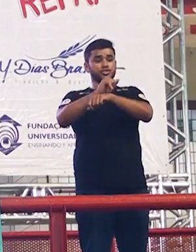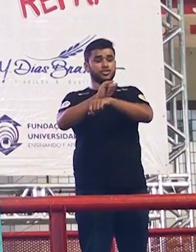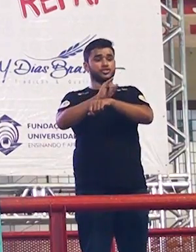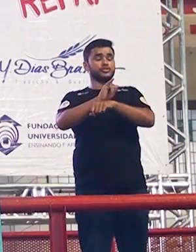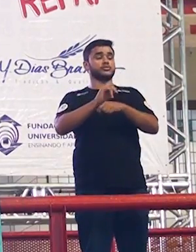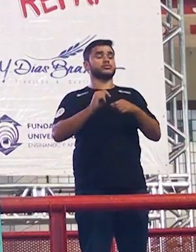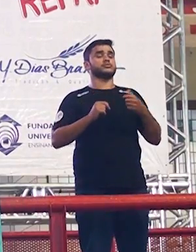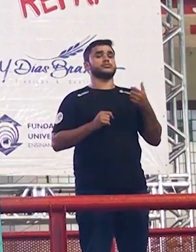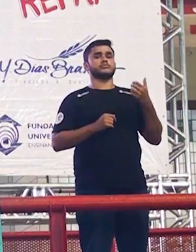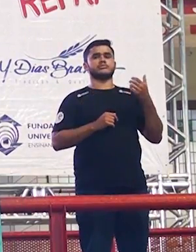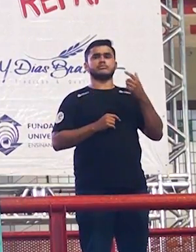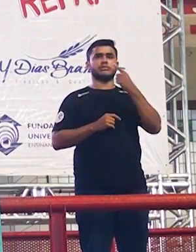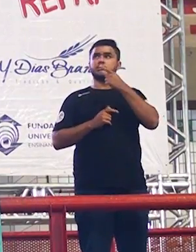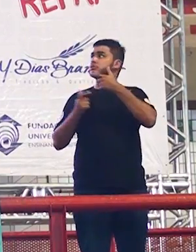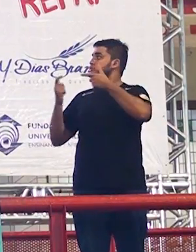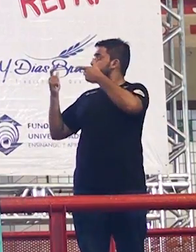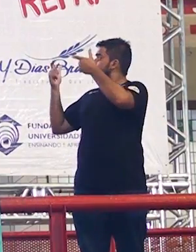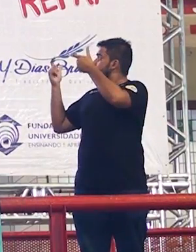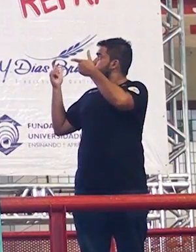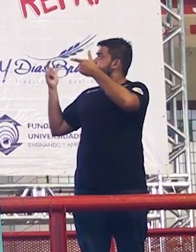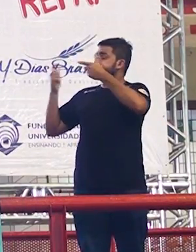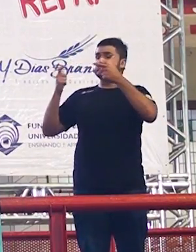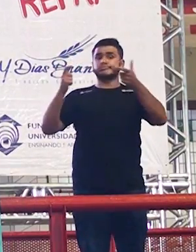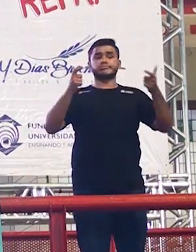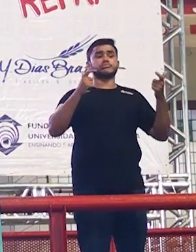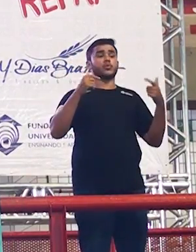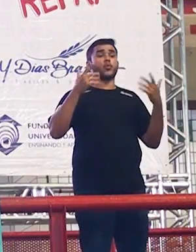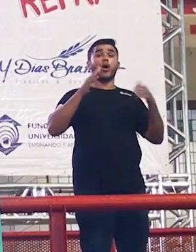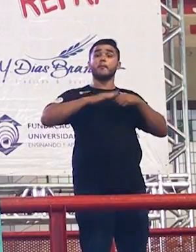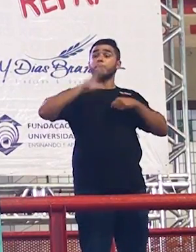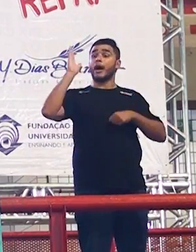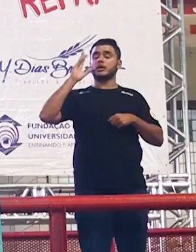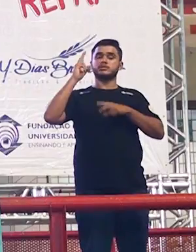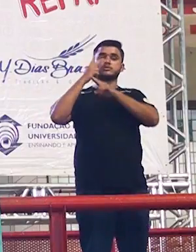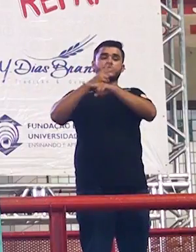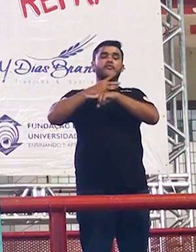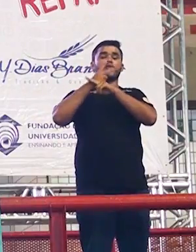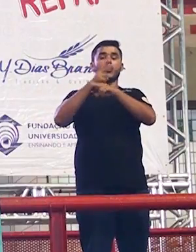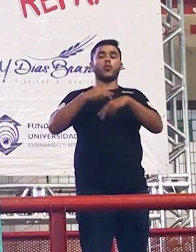Alguém chuta aí qual é desses municípios quem mais gera energia eólica?